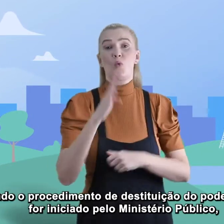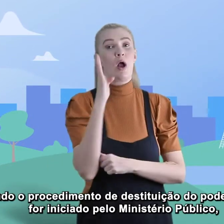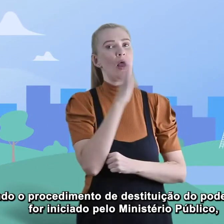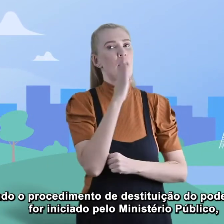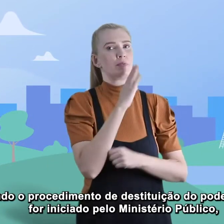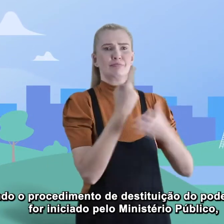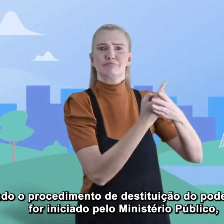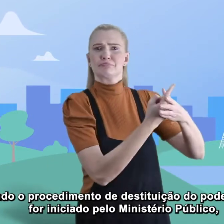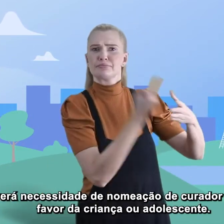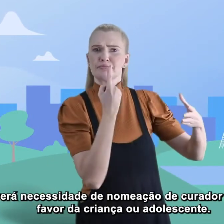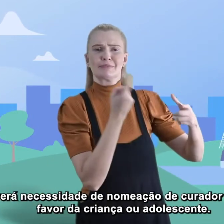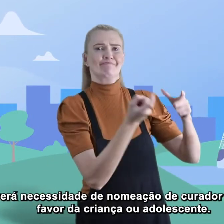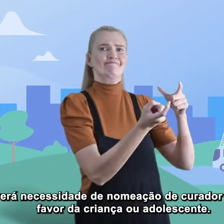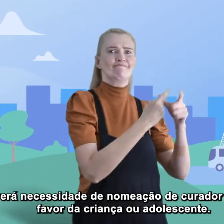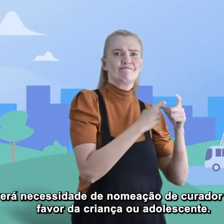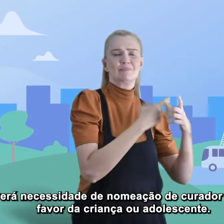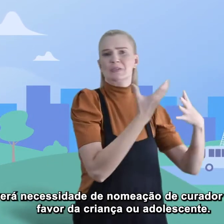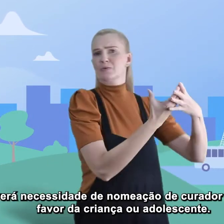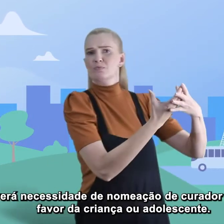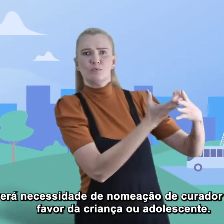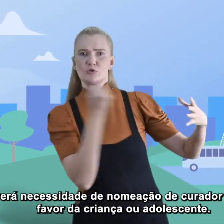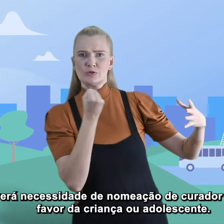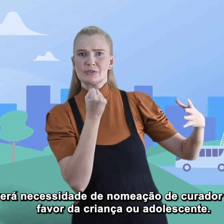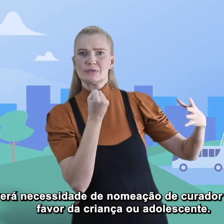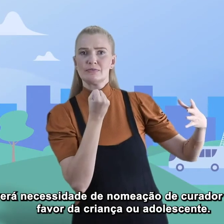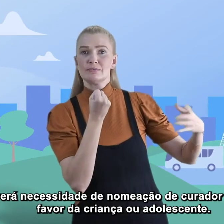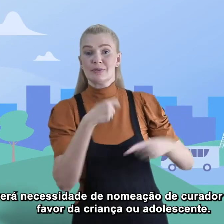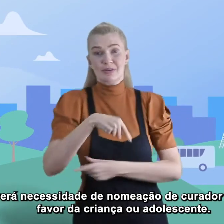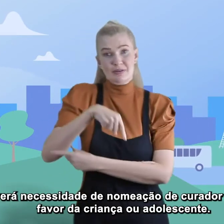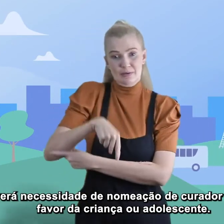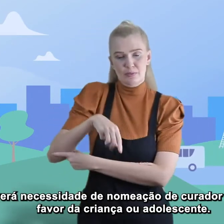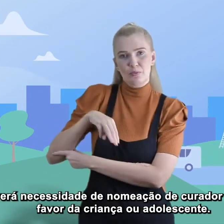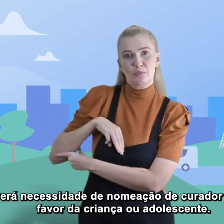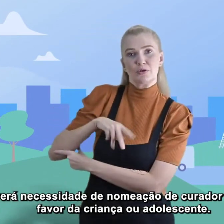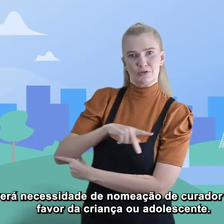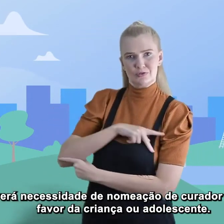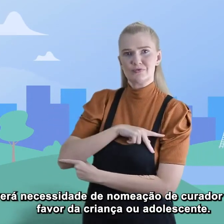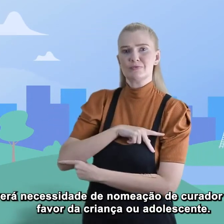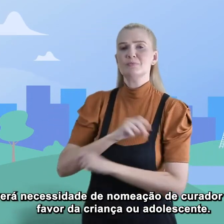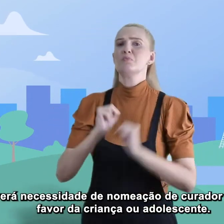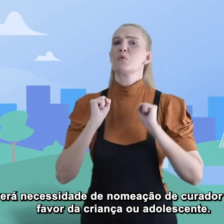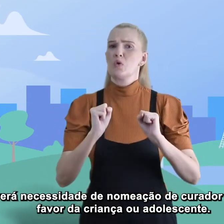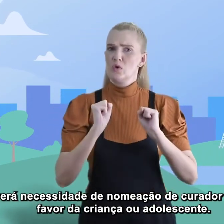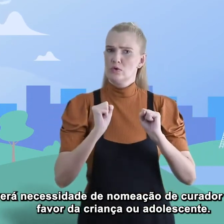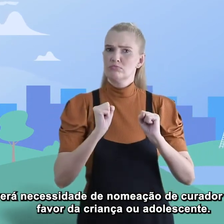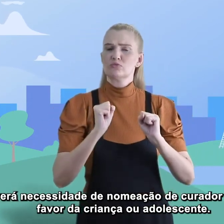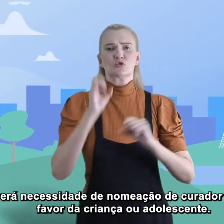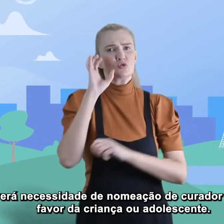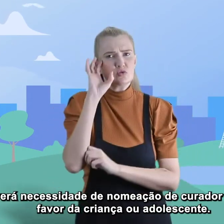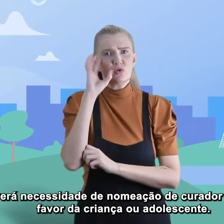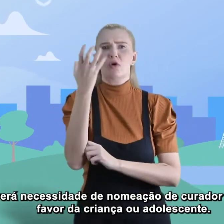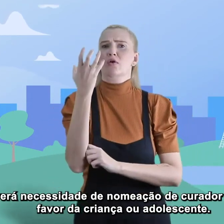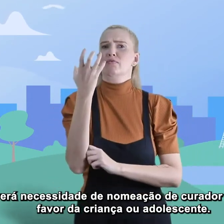Ministério Público, não haverá necessidade de nomeação de curador especial em favor da criança ou adolescente.